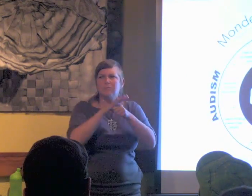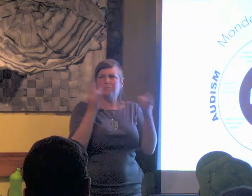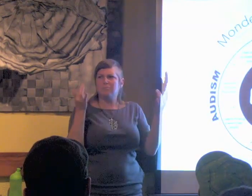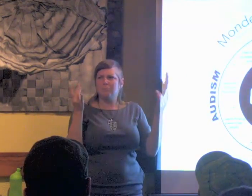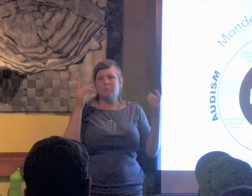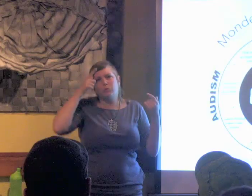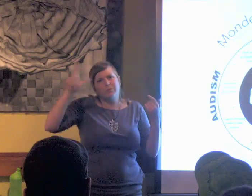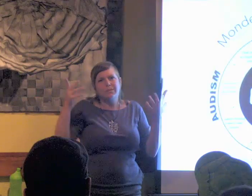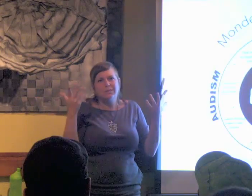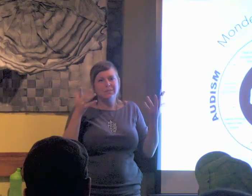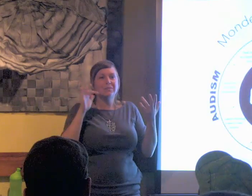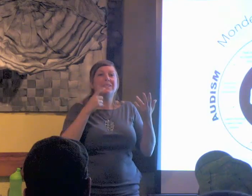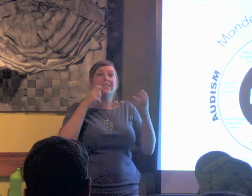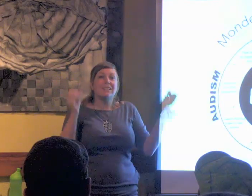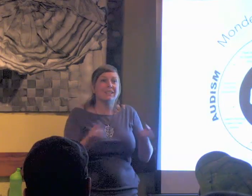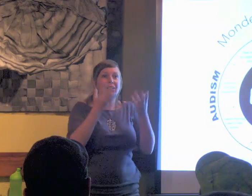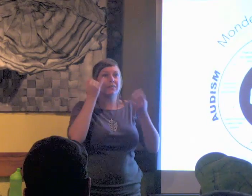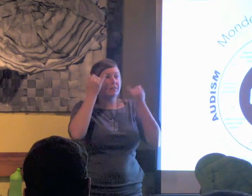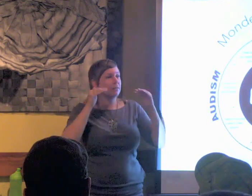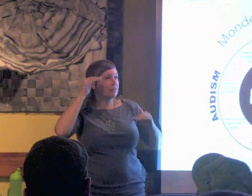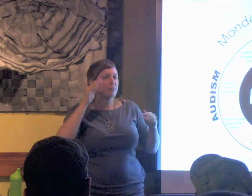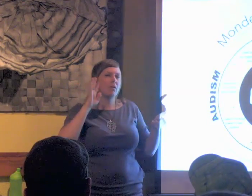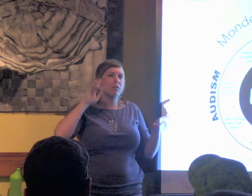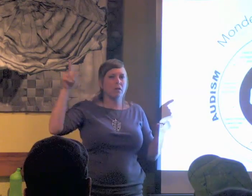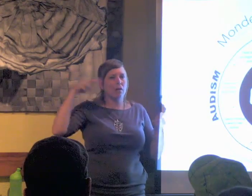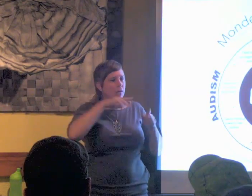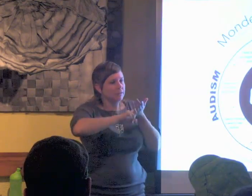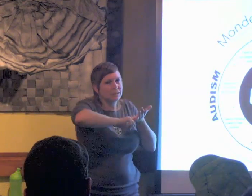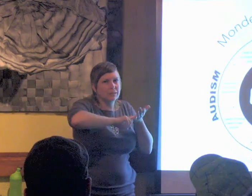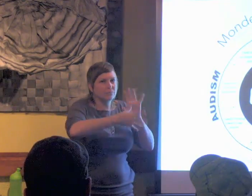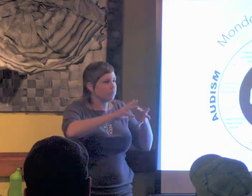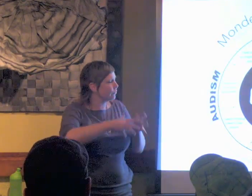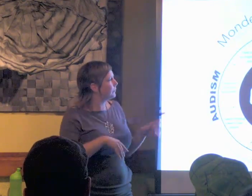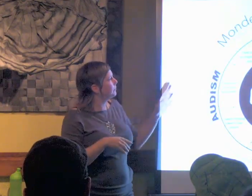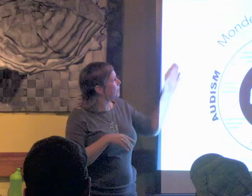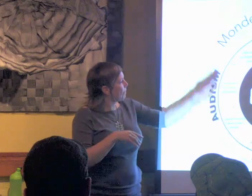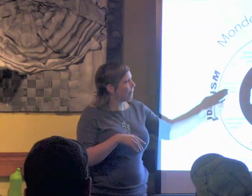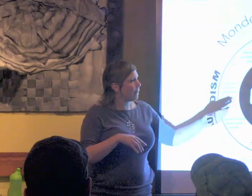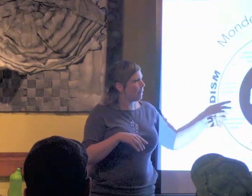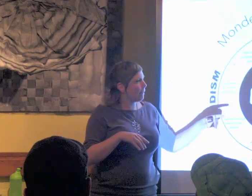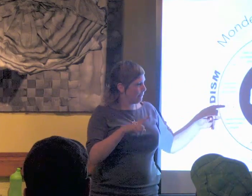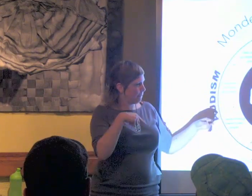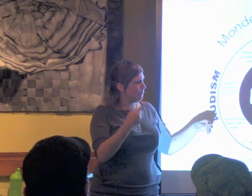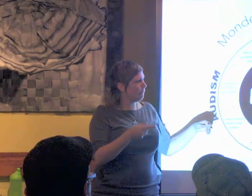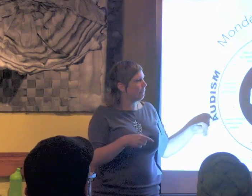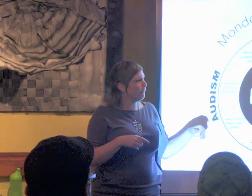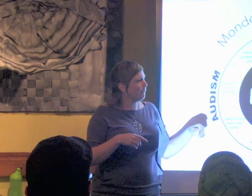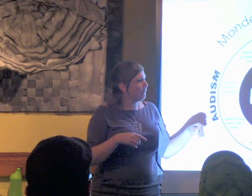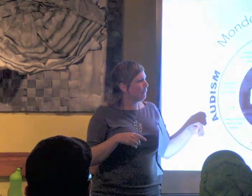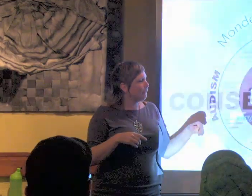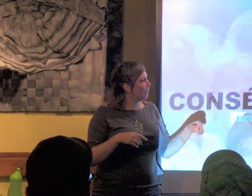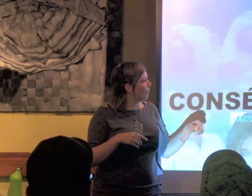l'autisme et d'autres aspects qui sont propres à leur communauté sourde. C'est ça. Donc, cette idée